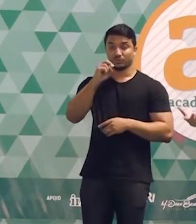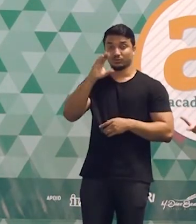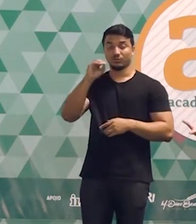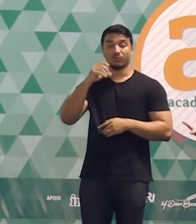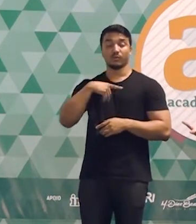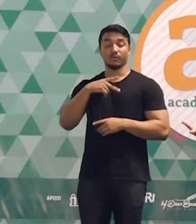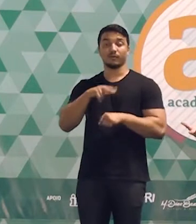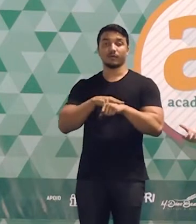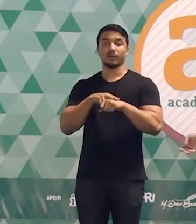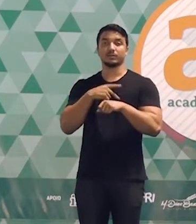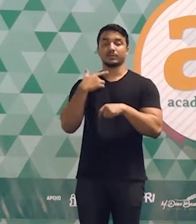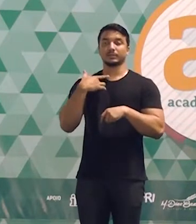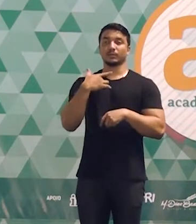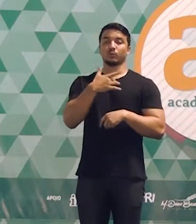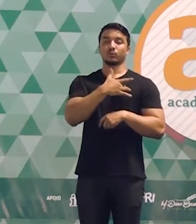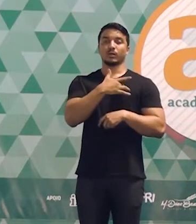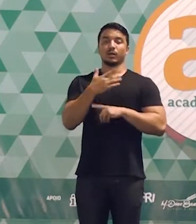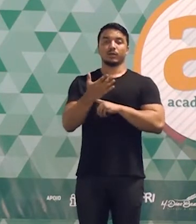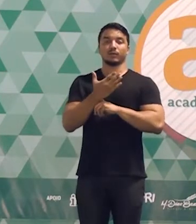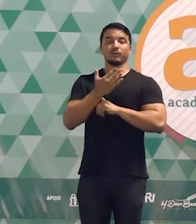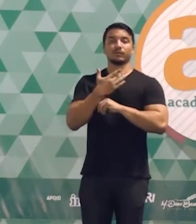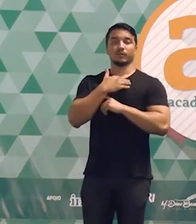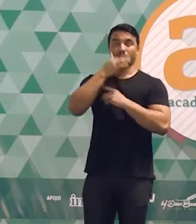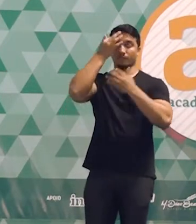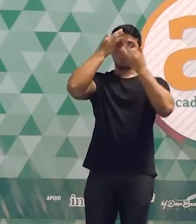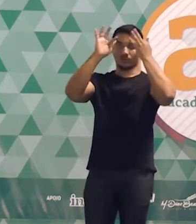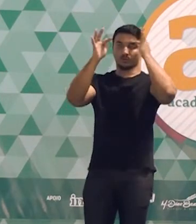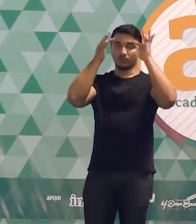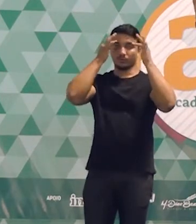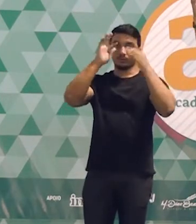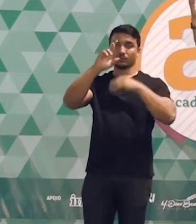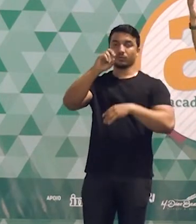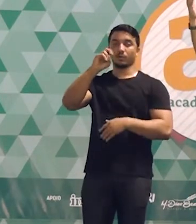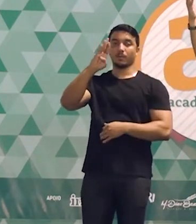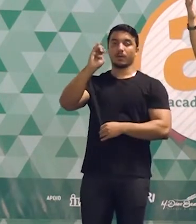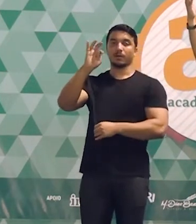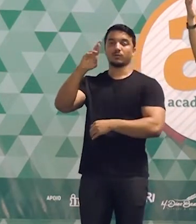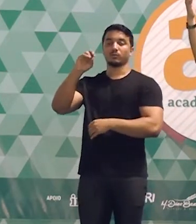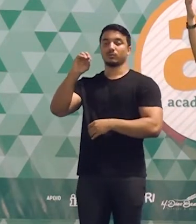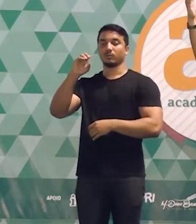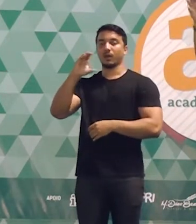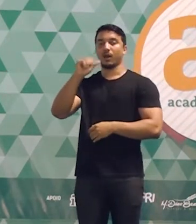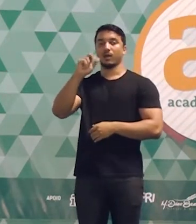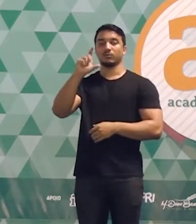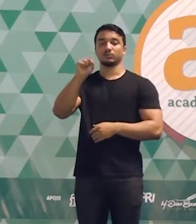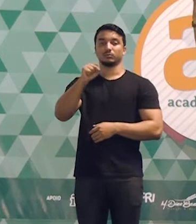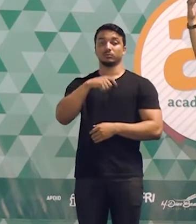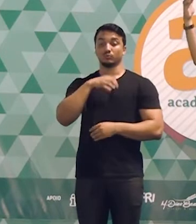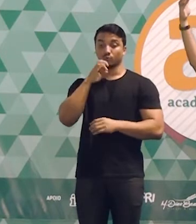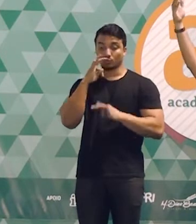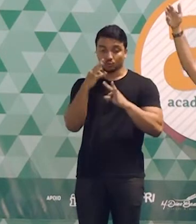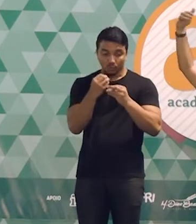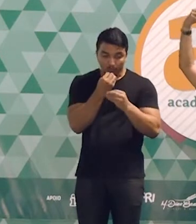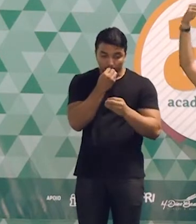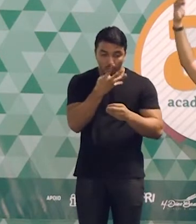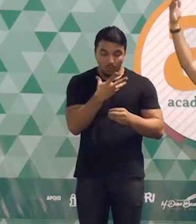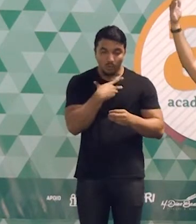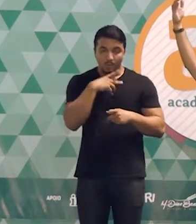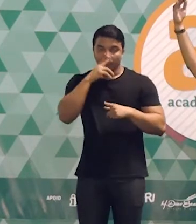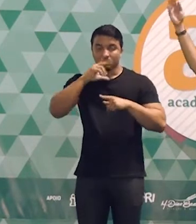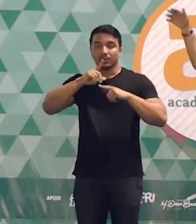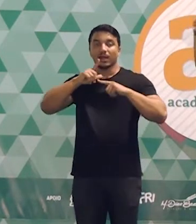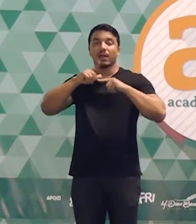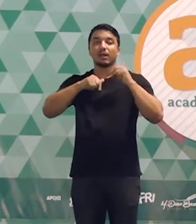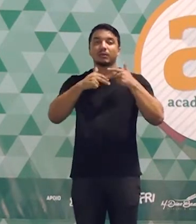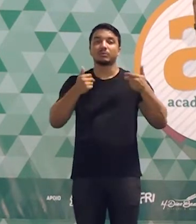é saudável. Como diria o filósofo contemporâneo Roberto Carlos, tudo que é bom é